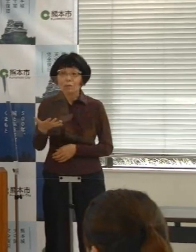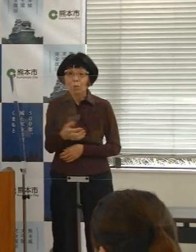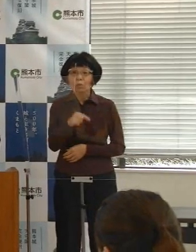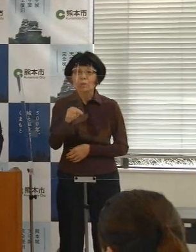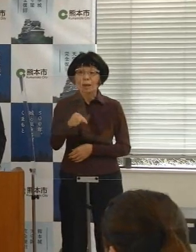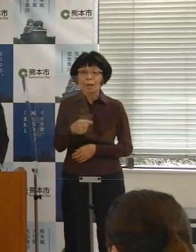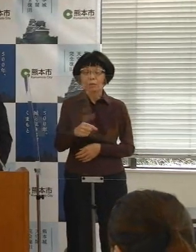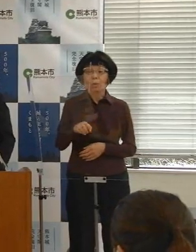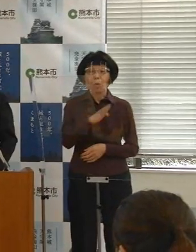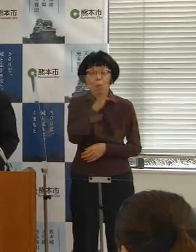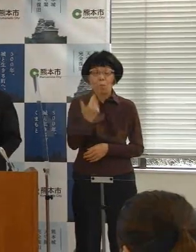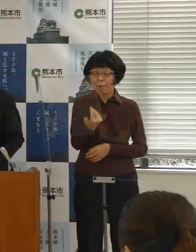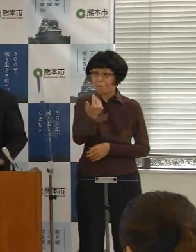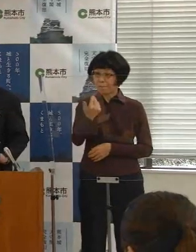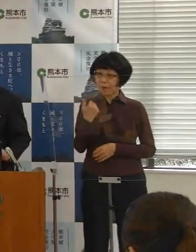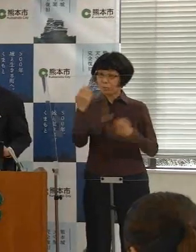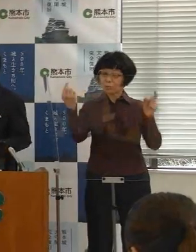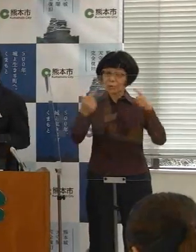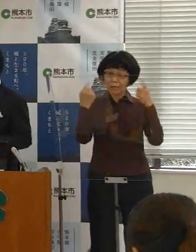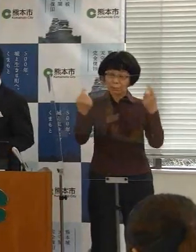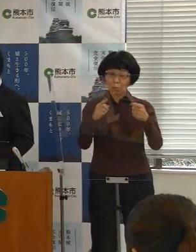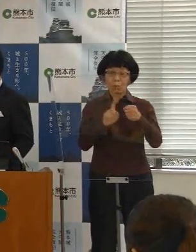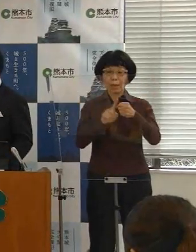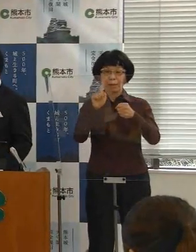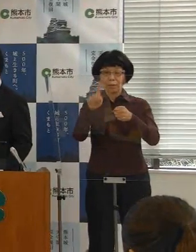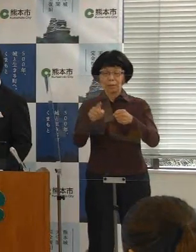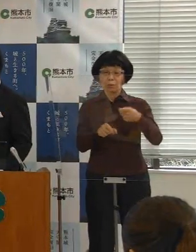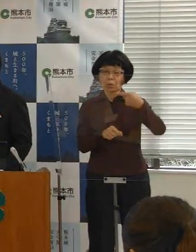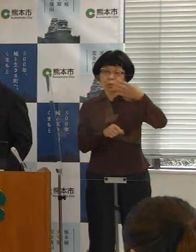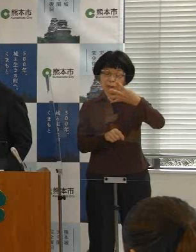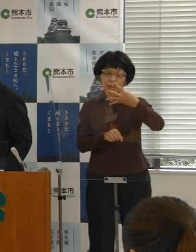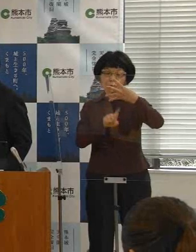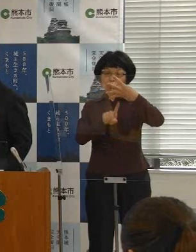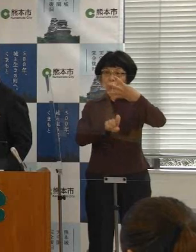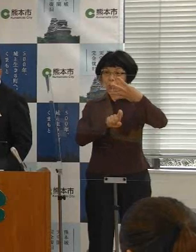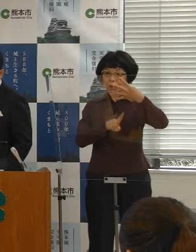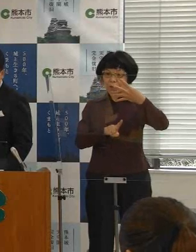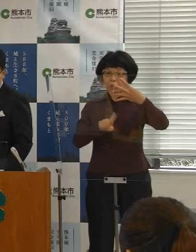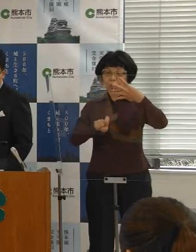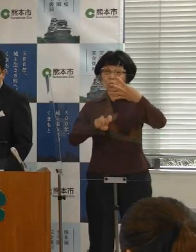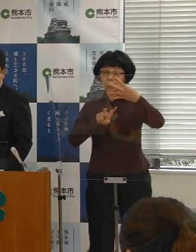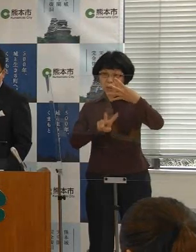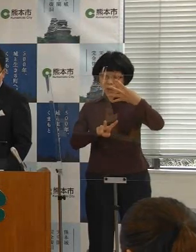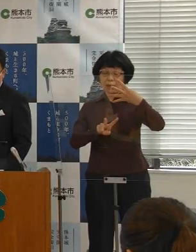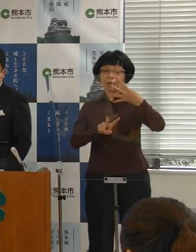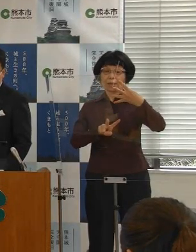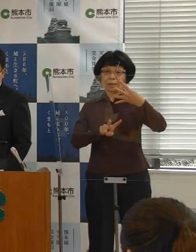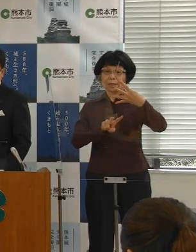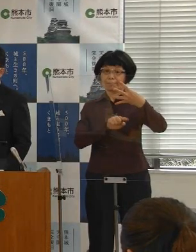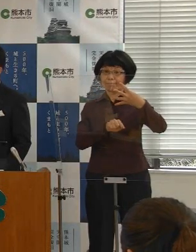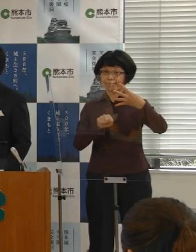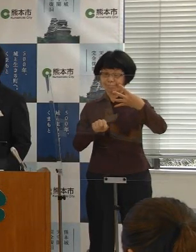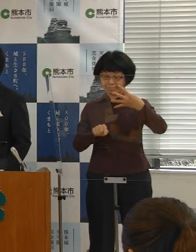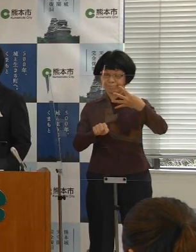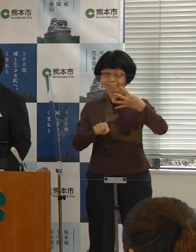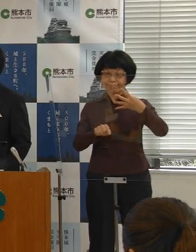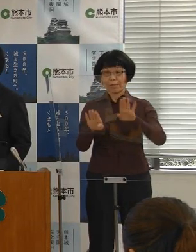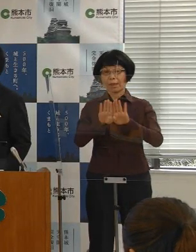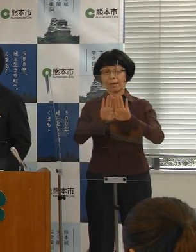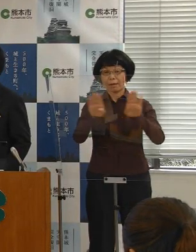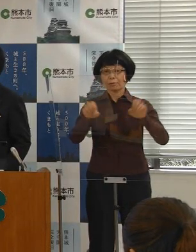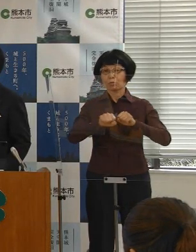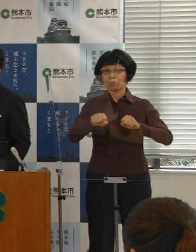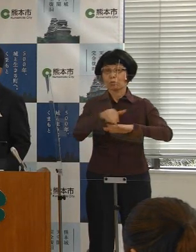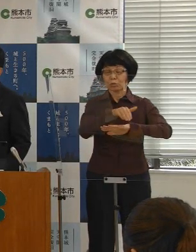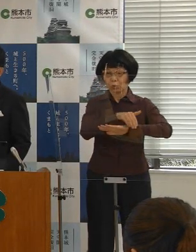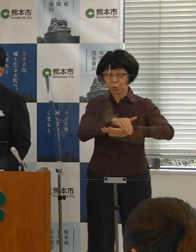して来年の4月11日12日にかけて開催をするものでありま